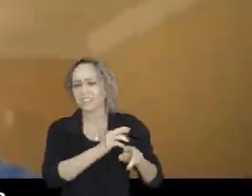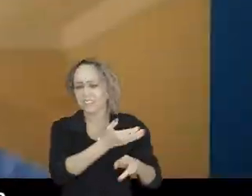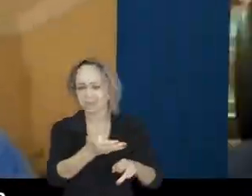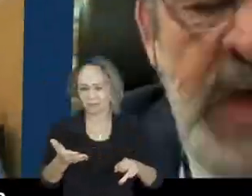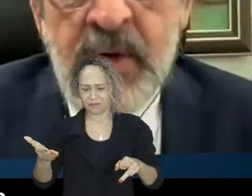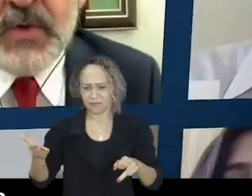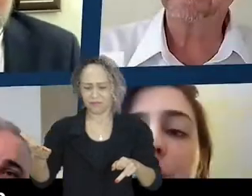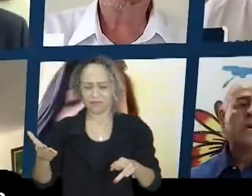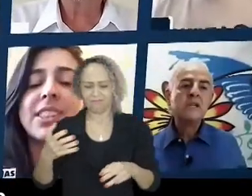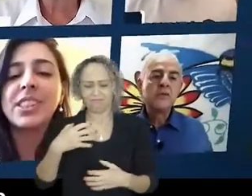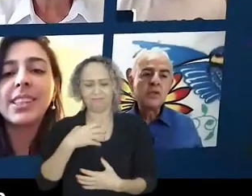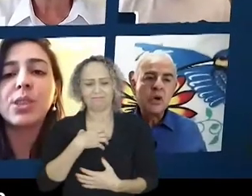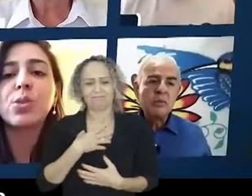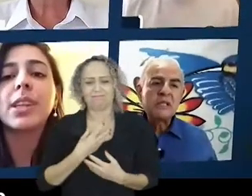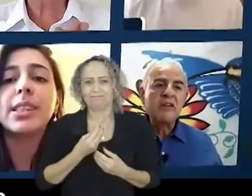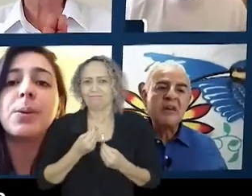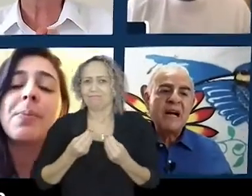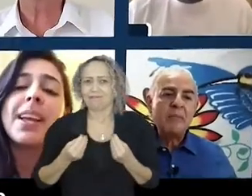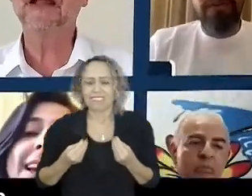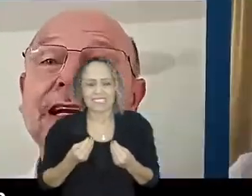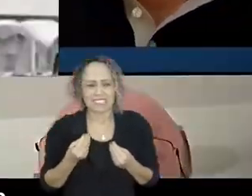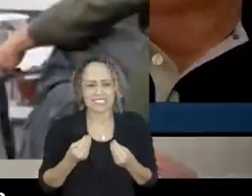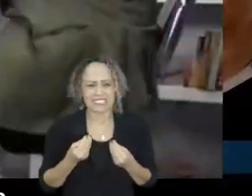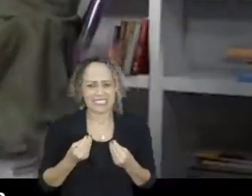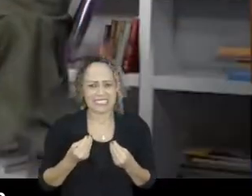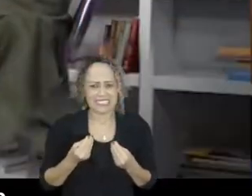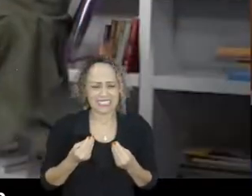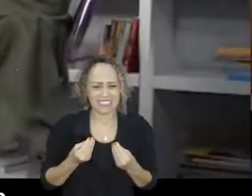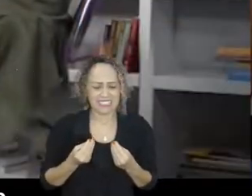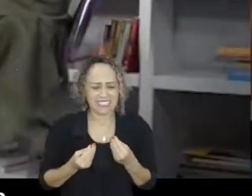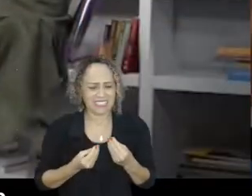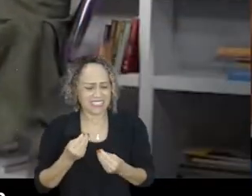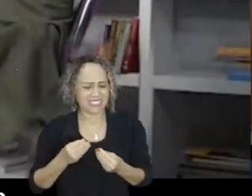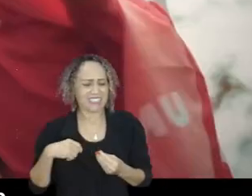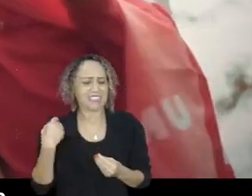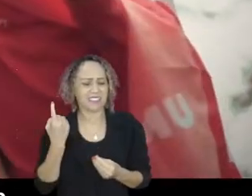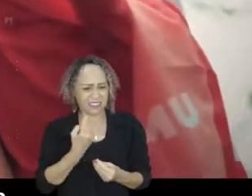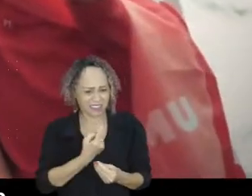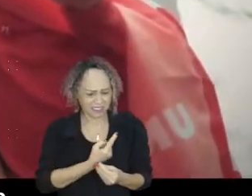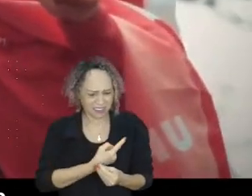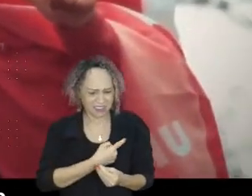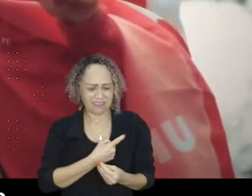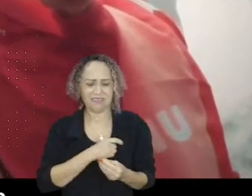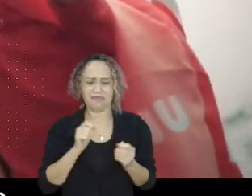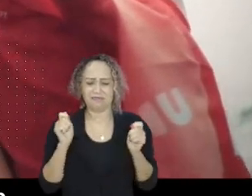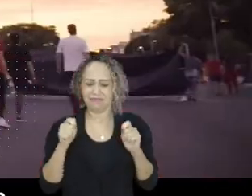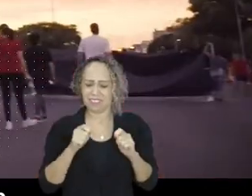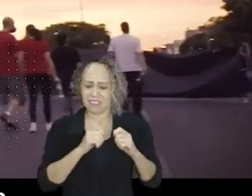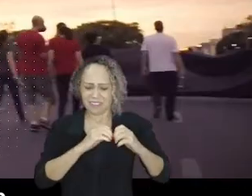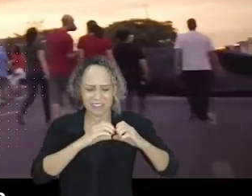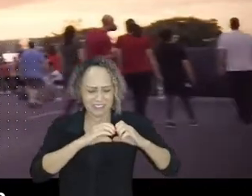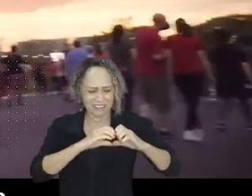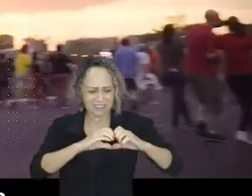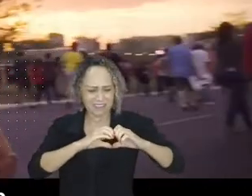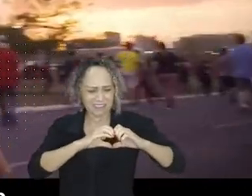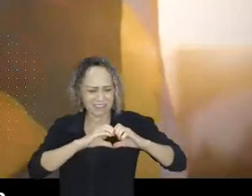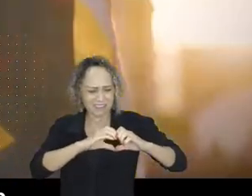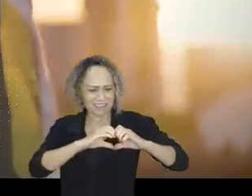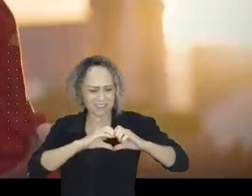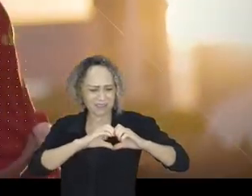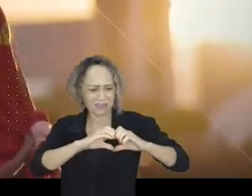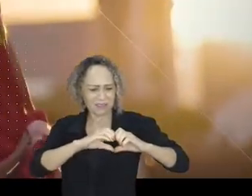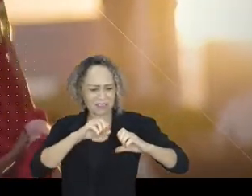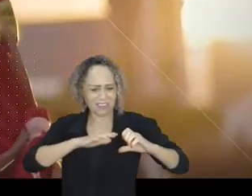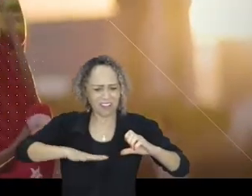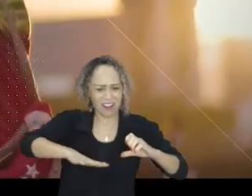Esse sentimento que, apesar de qualquer análise, teima em tomar conta do coração dos brasileiros e